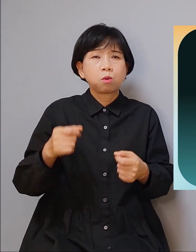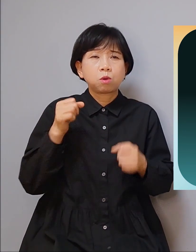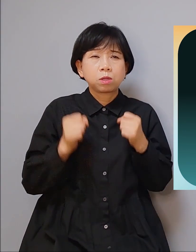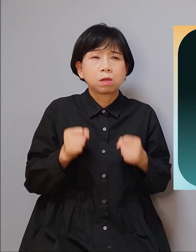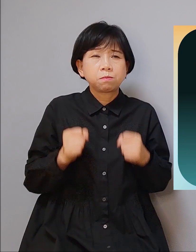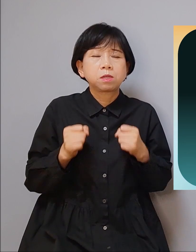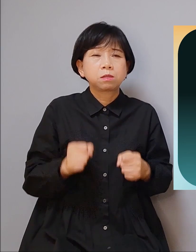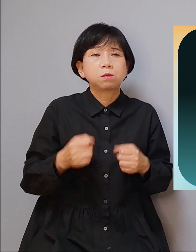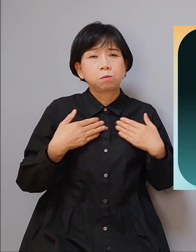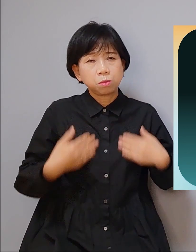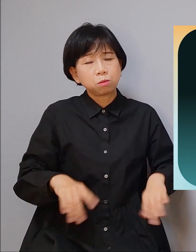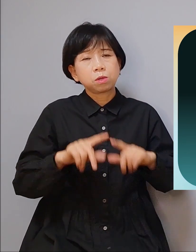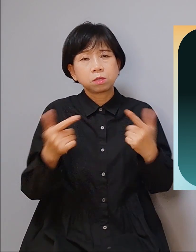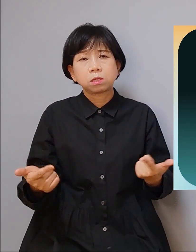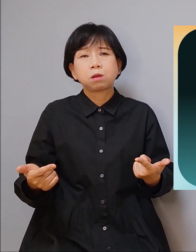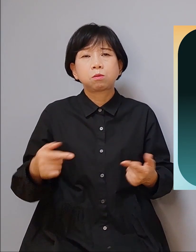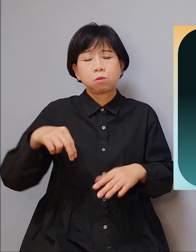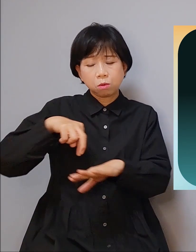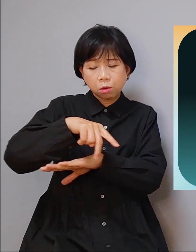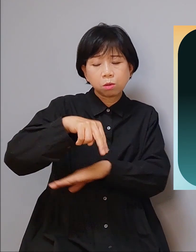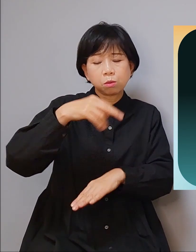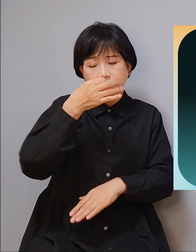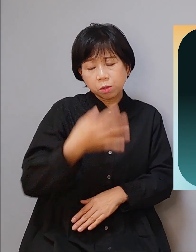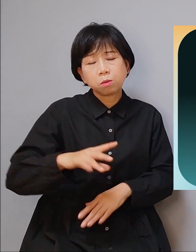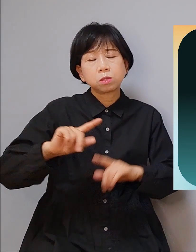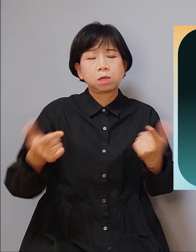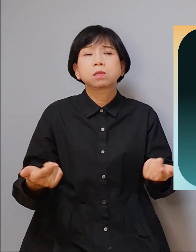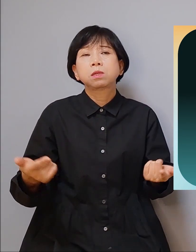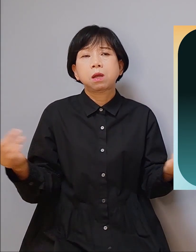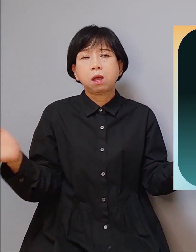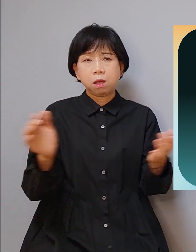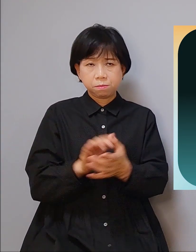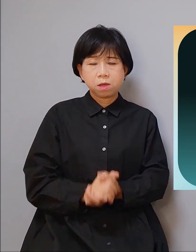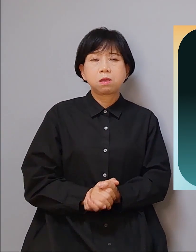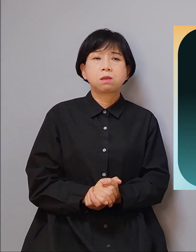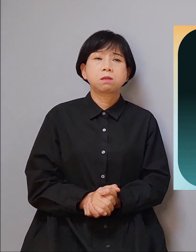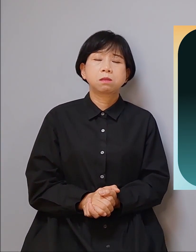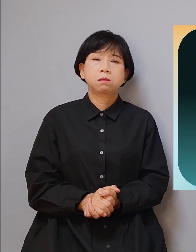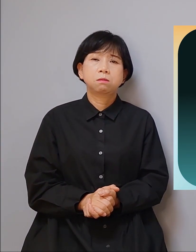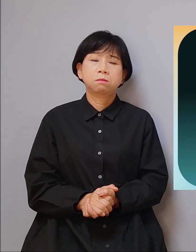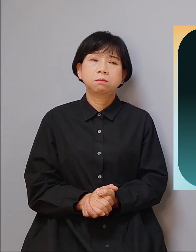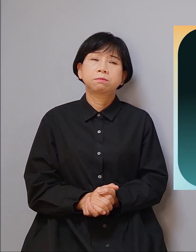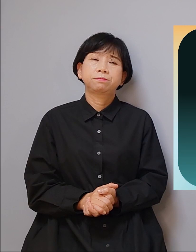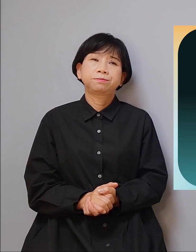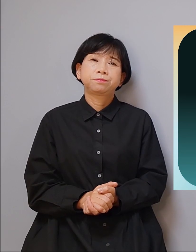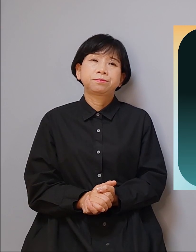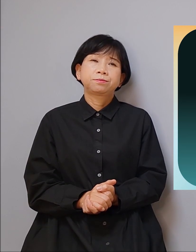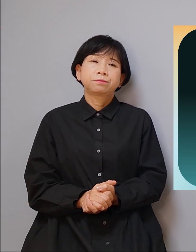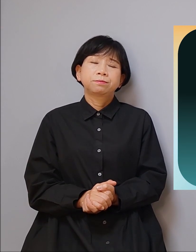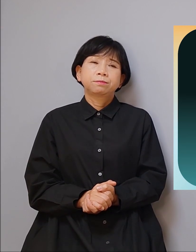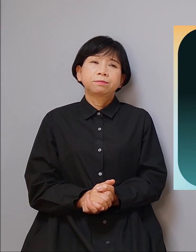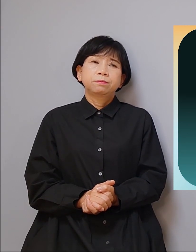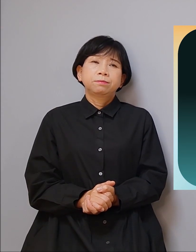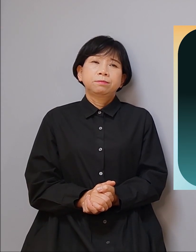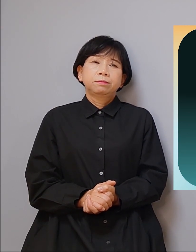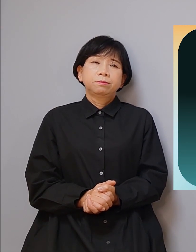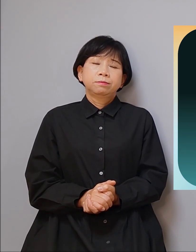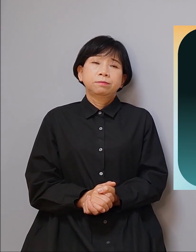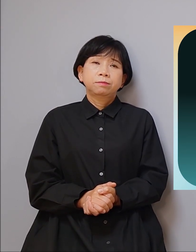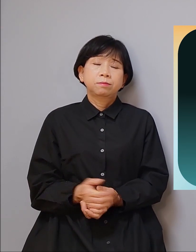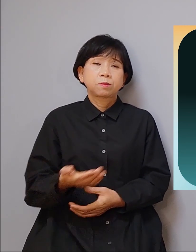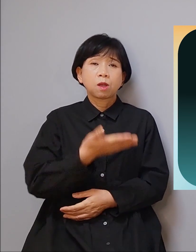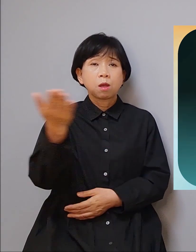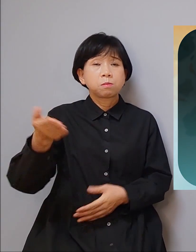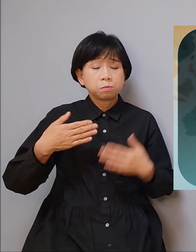다른 박질하여도 곤비하지 아니하겠고 걸어가도 피곤하지 아니하리로다. 아멘. 여러분,